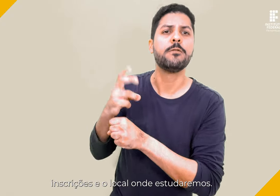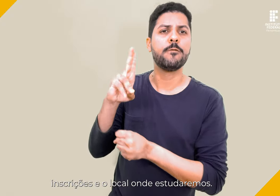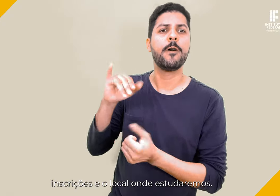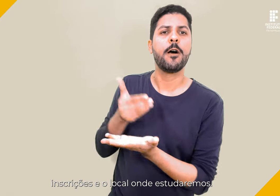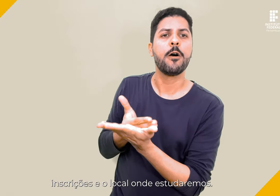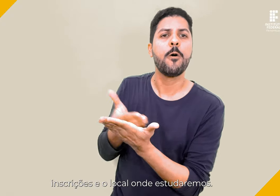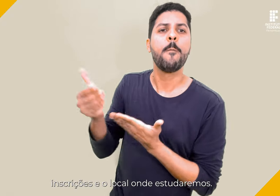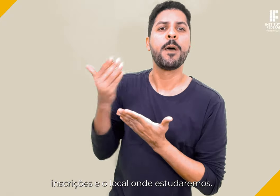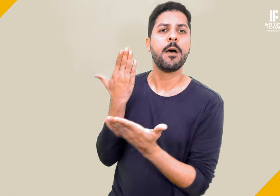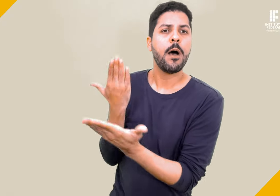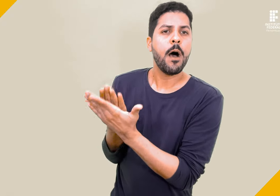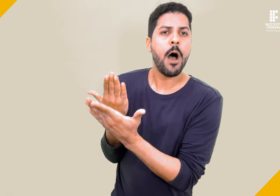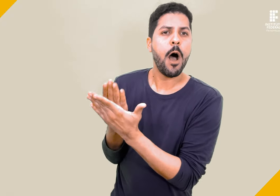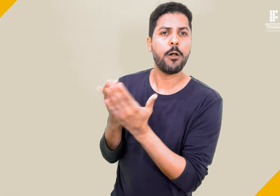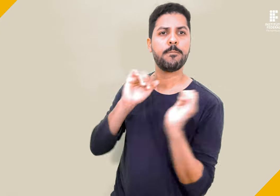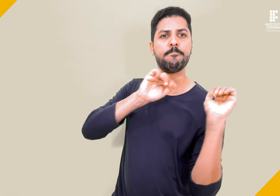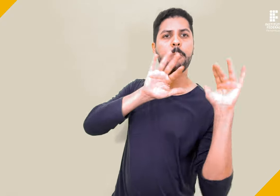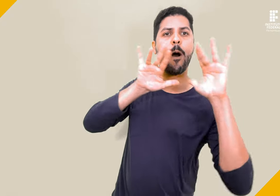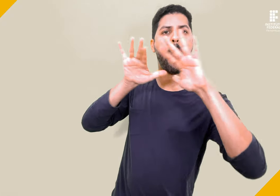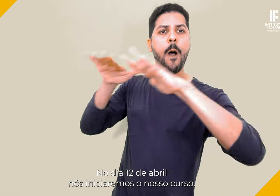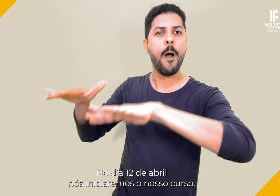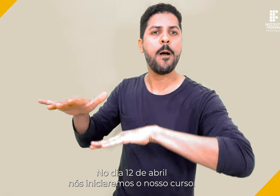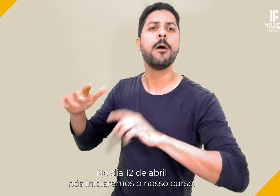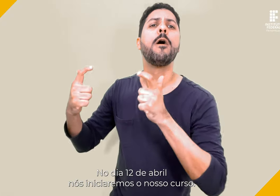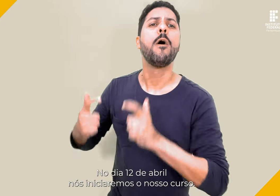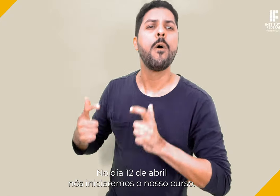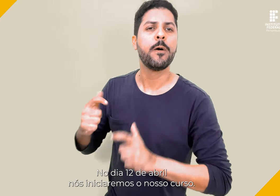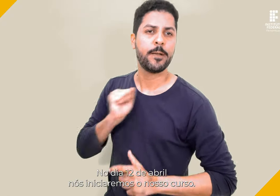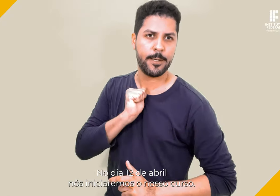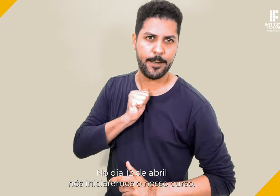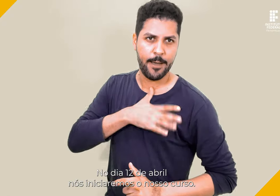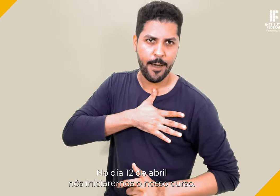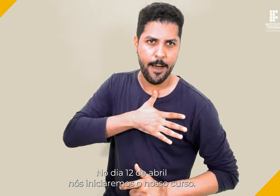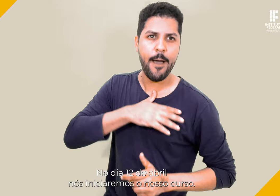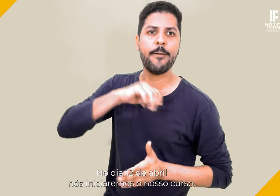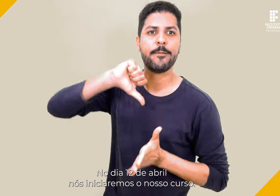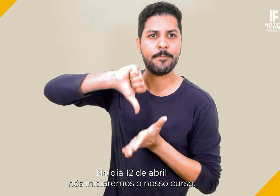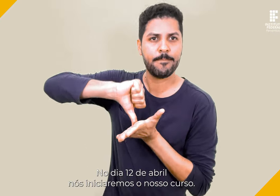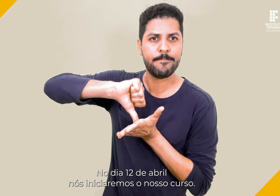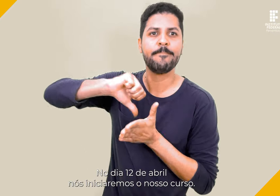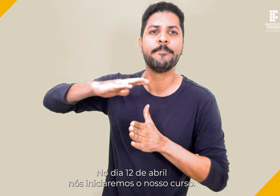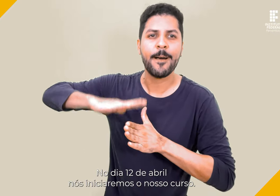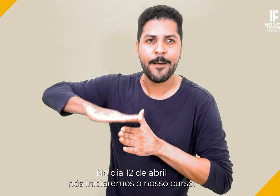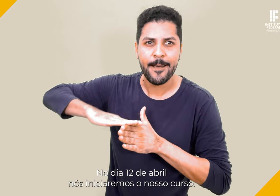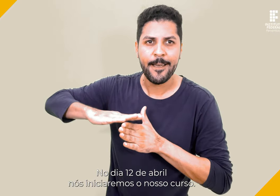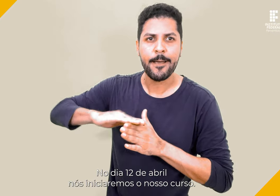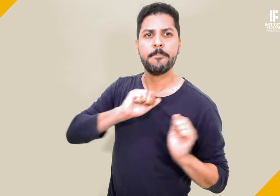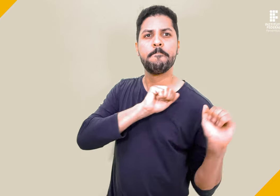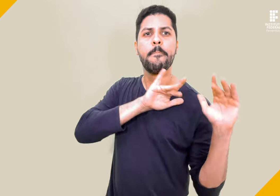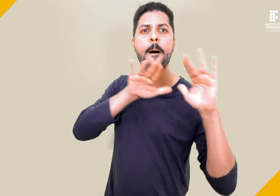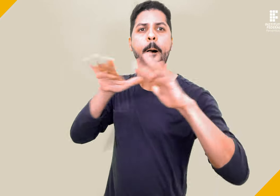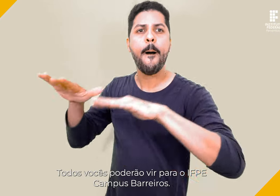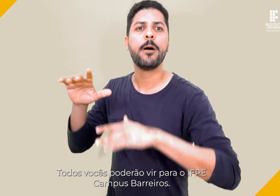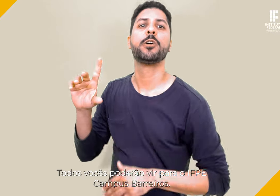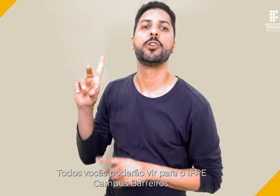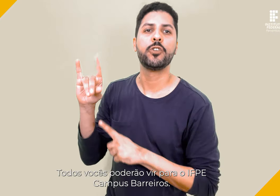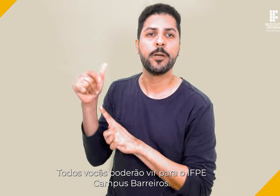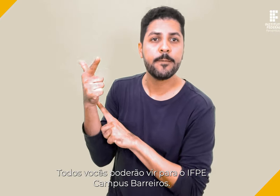onde estudaremos. No dia 12 de abril, nós iniciaremos o nosso curso. Todos vocês